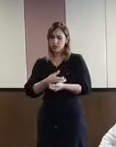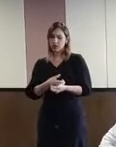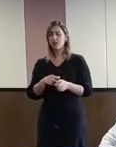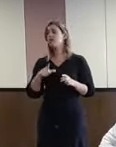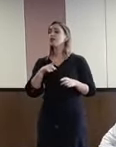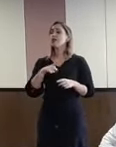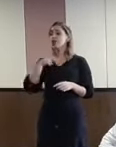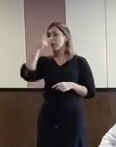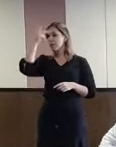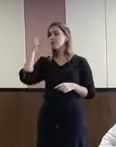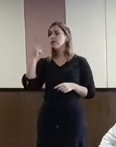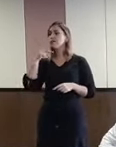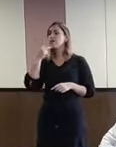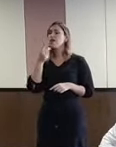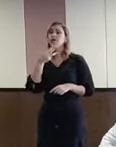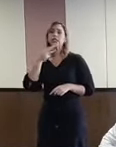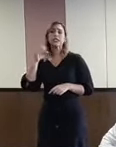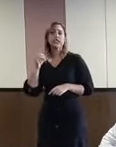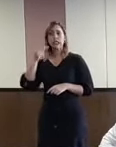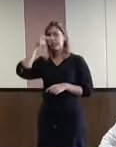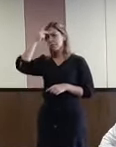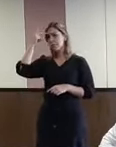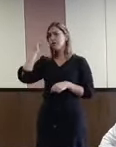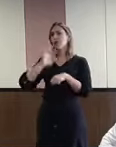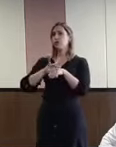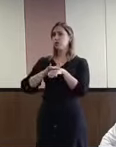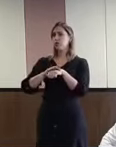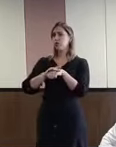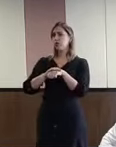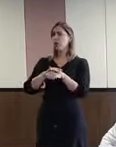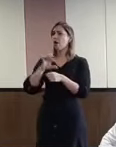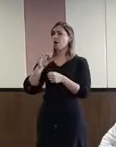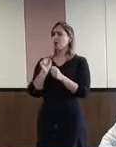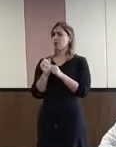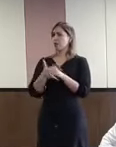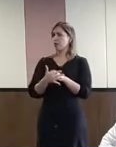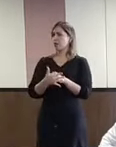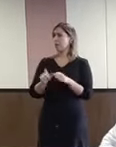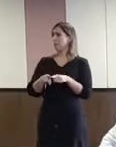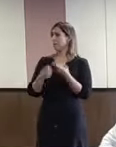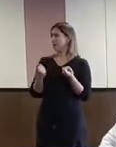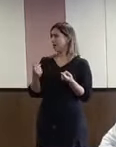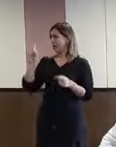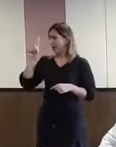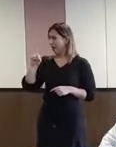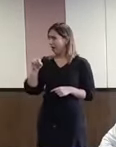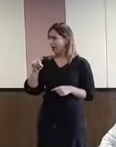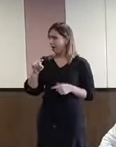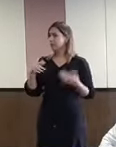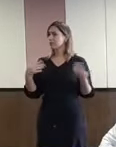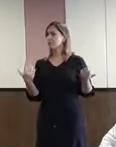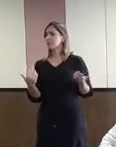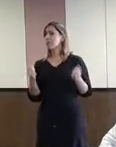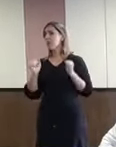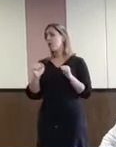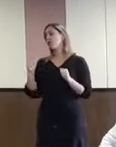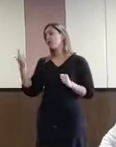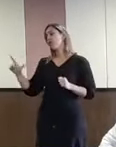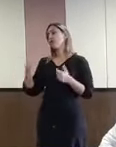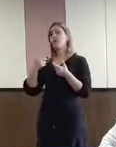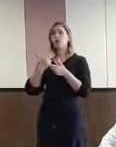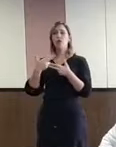3, 4, 5, 30 pacientes internados no hospital de coronavírus, e necessariamente é. É uma síndrome